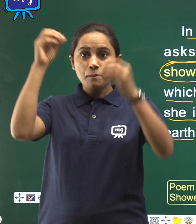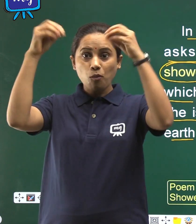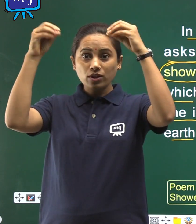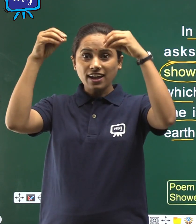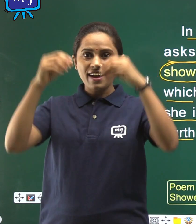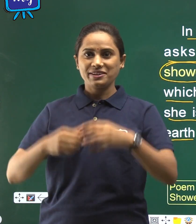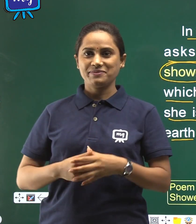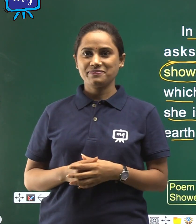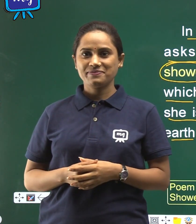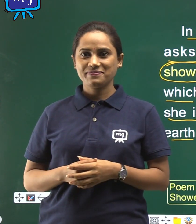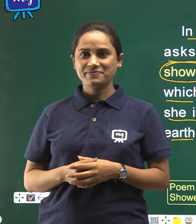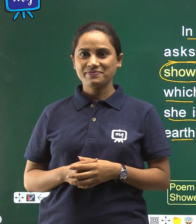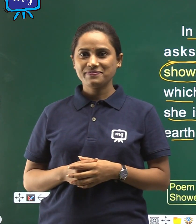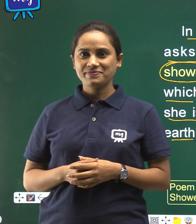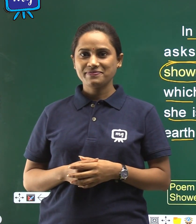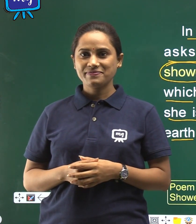बौछार,